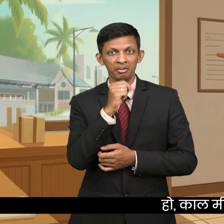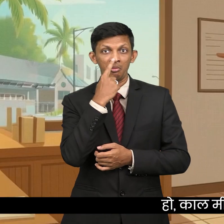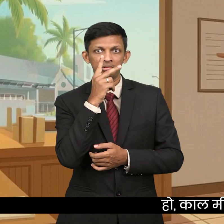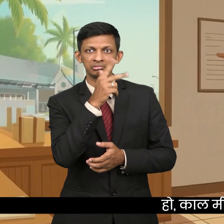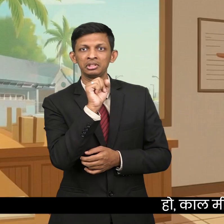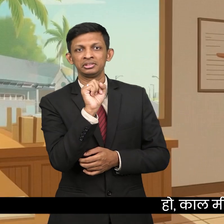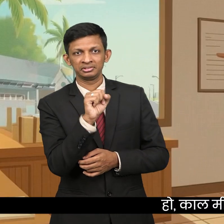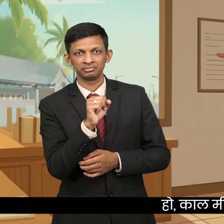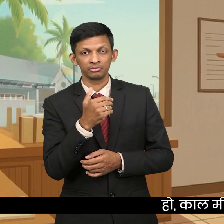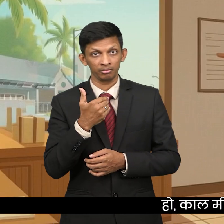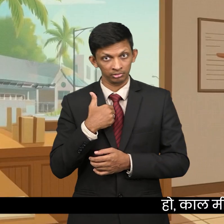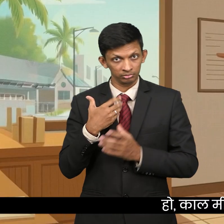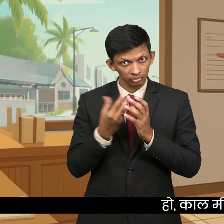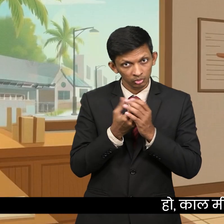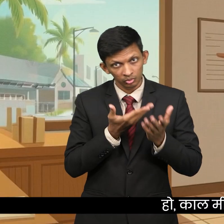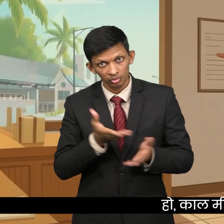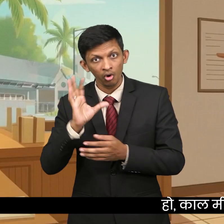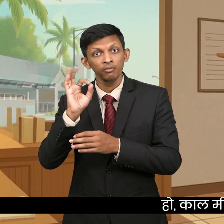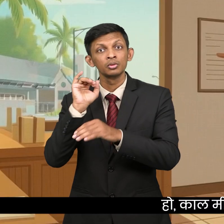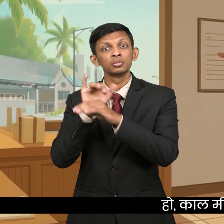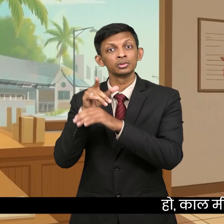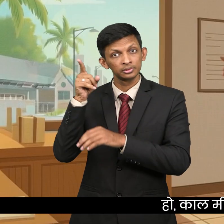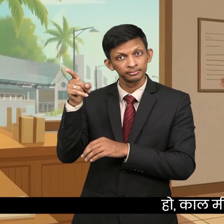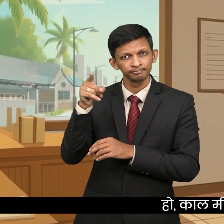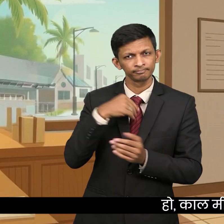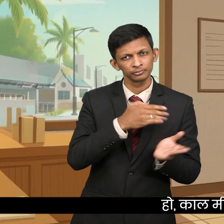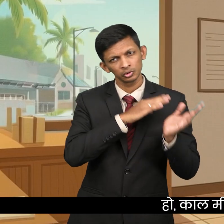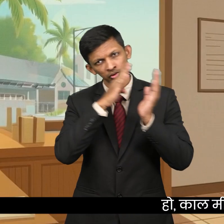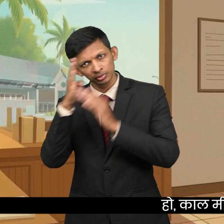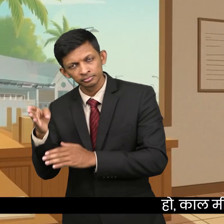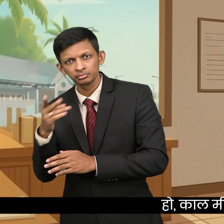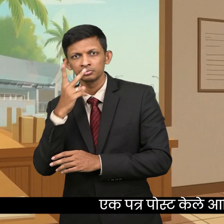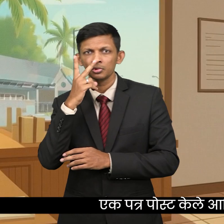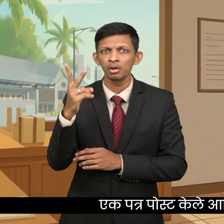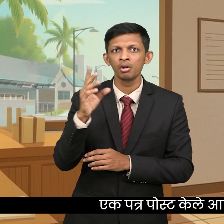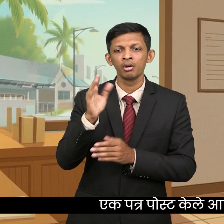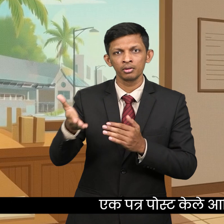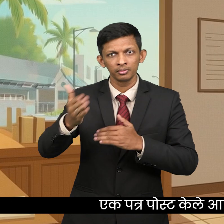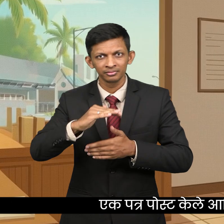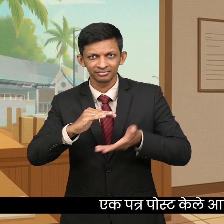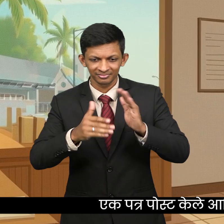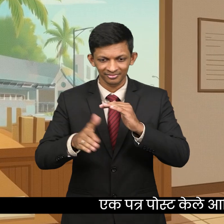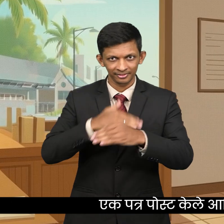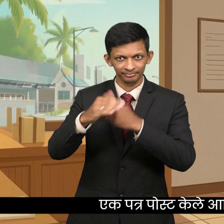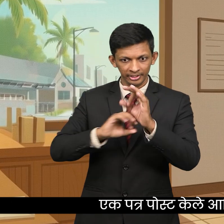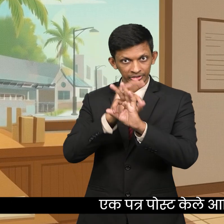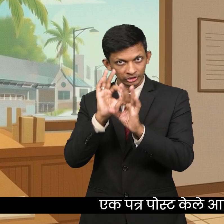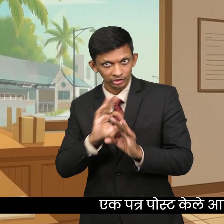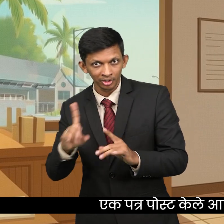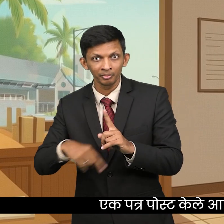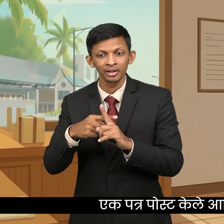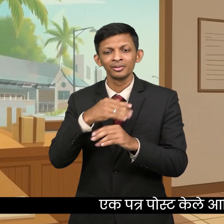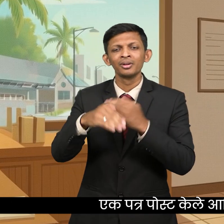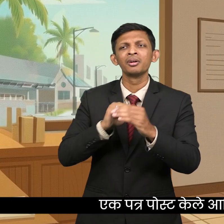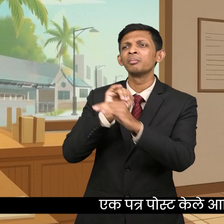हो, काल मी आणि आई इथे आलो. एक पत्र पोस्ट केले